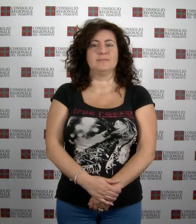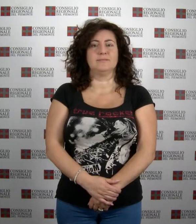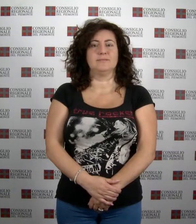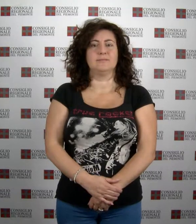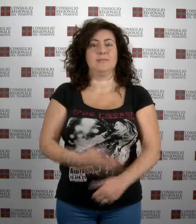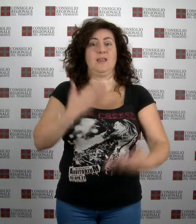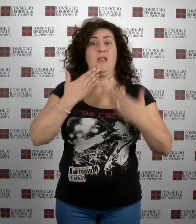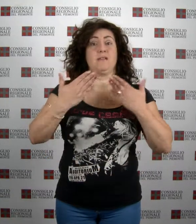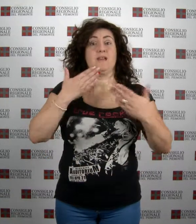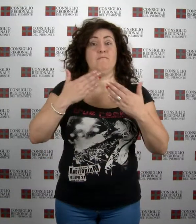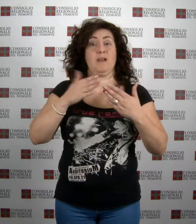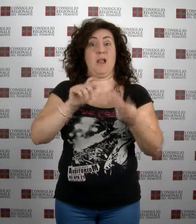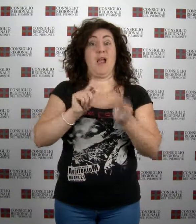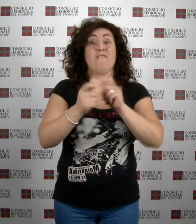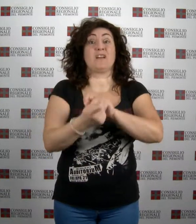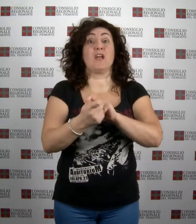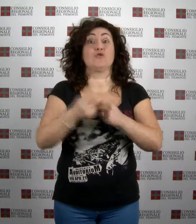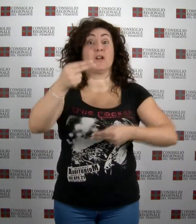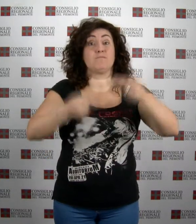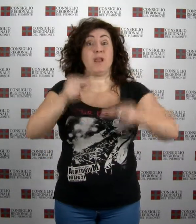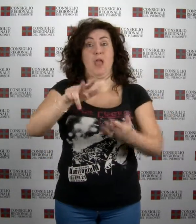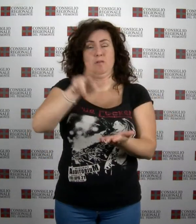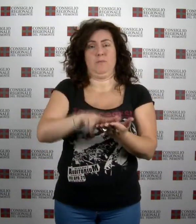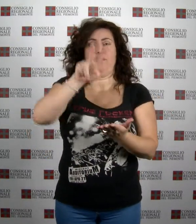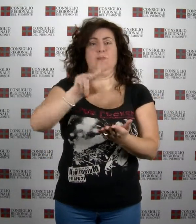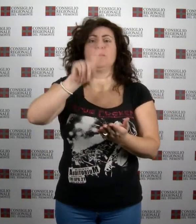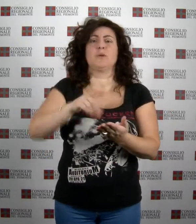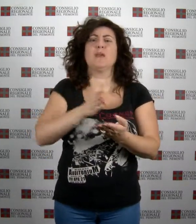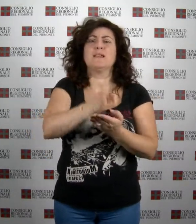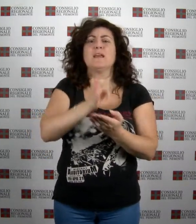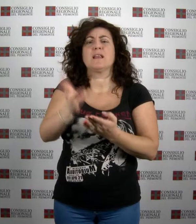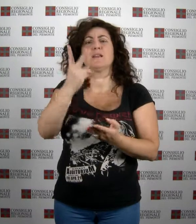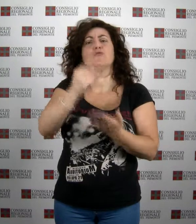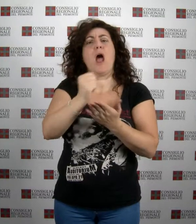L'Assemblea approva la variazione di bilancio e due atti di indirizzo.